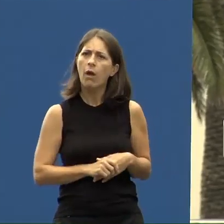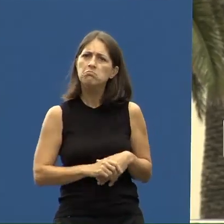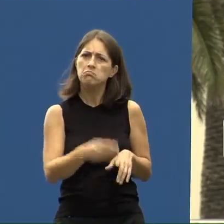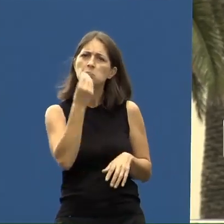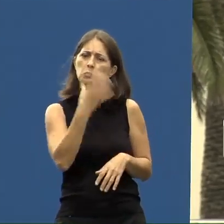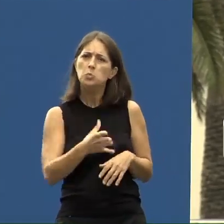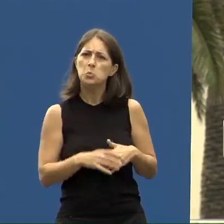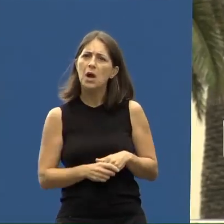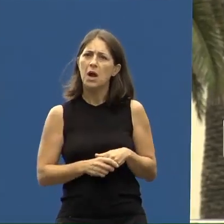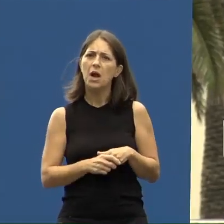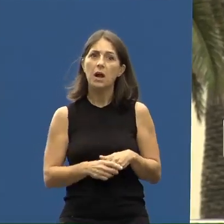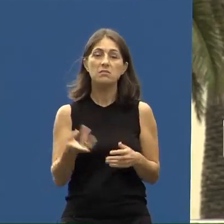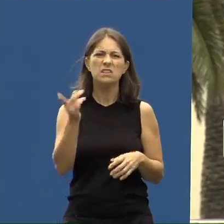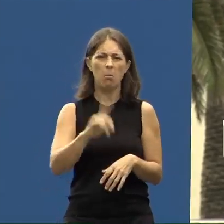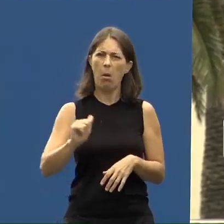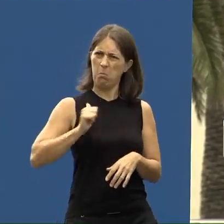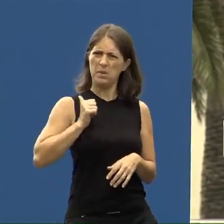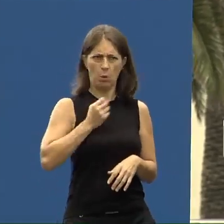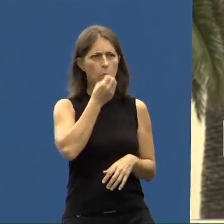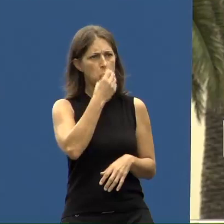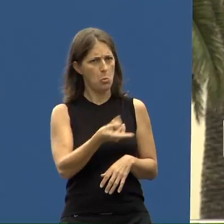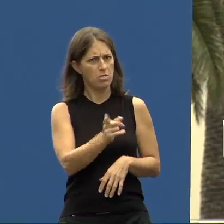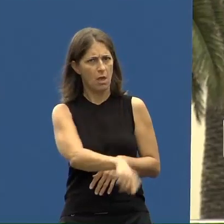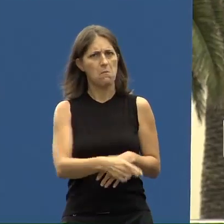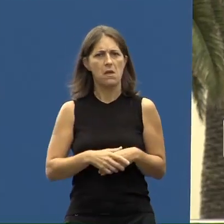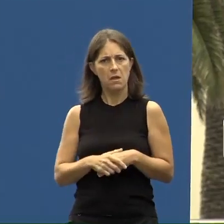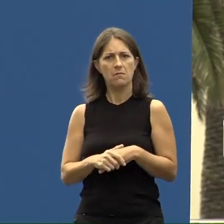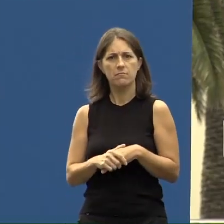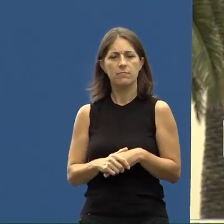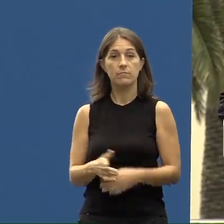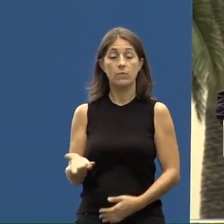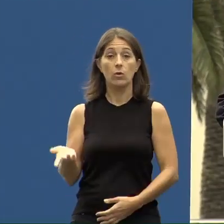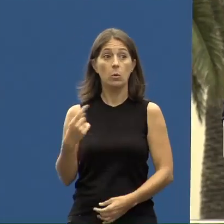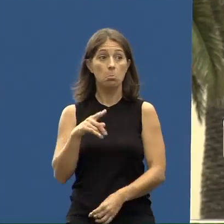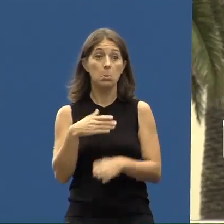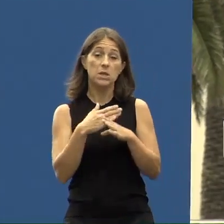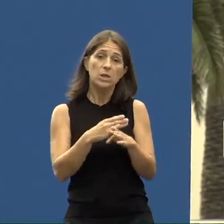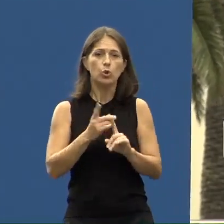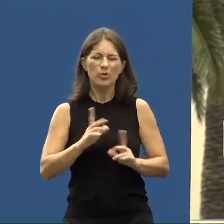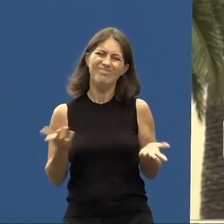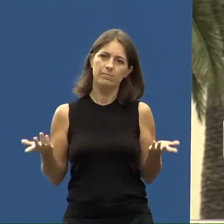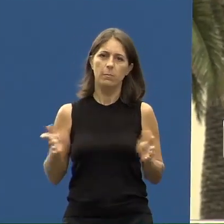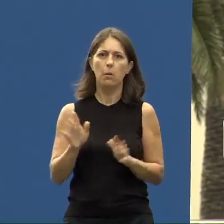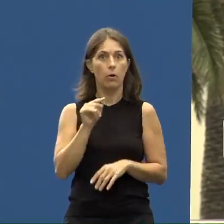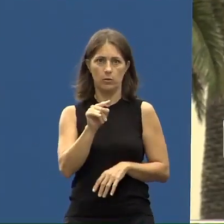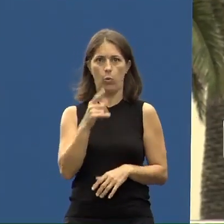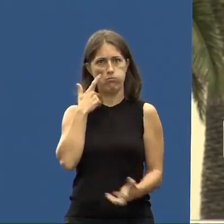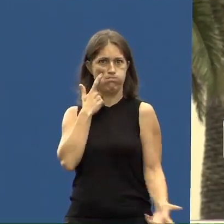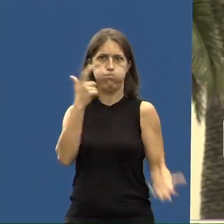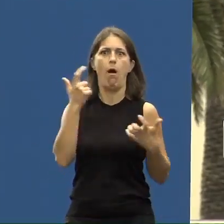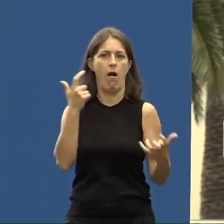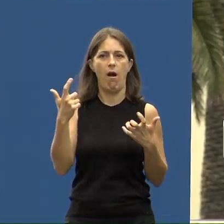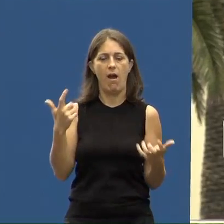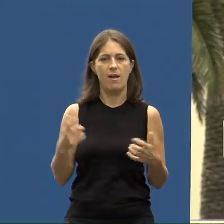moi ben, a prevaricación moi ben tamén. Igual o resto non, pero eso nota